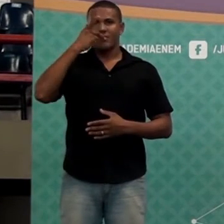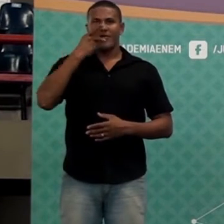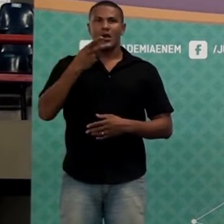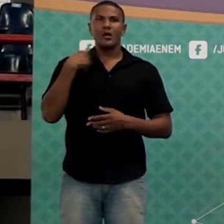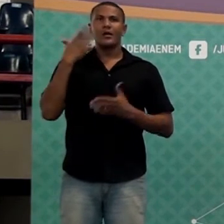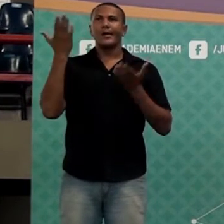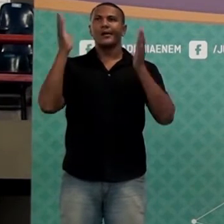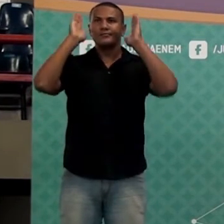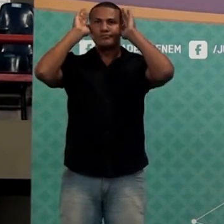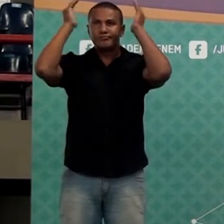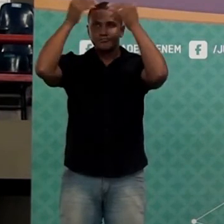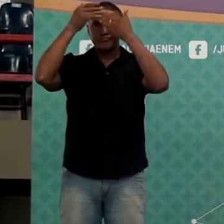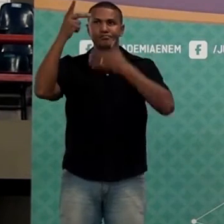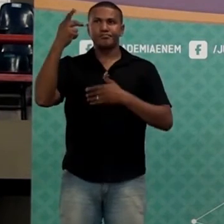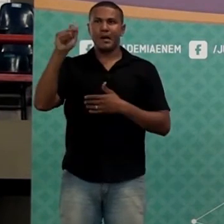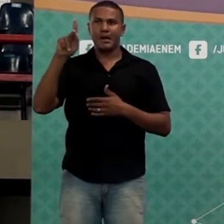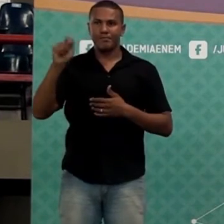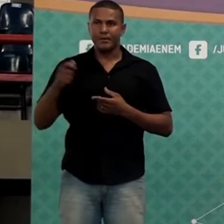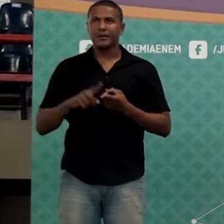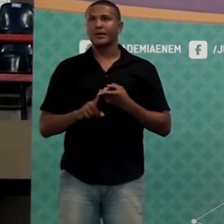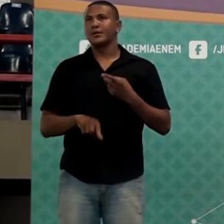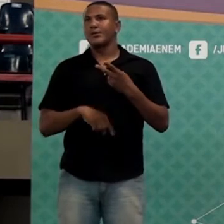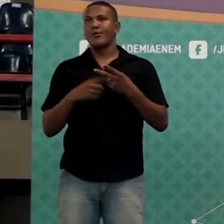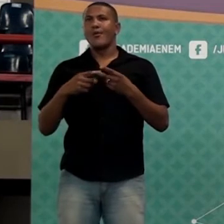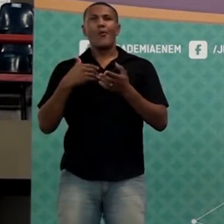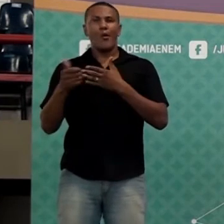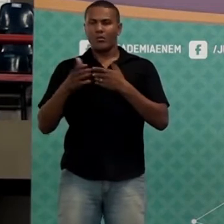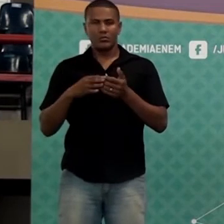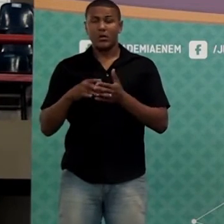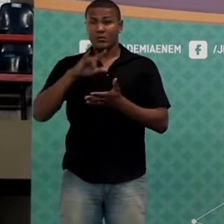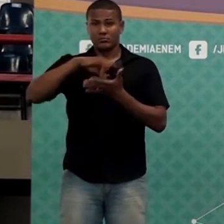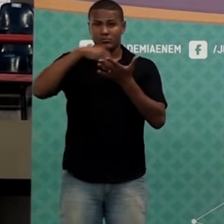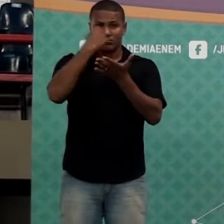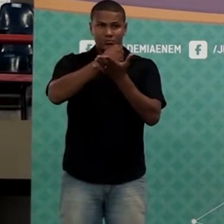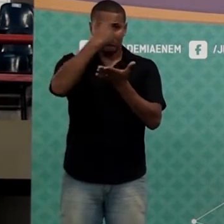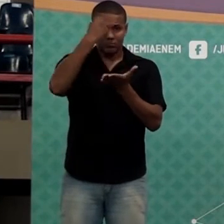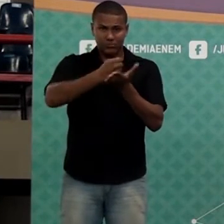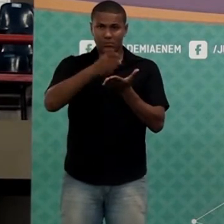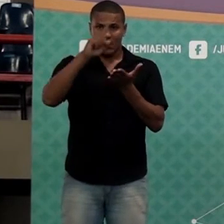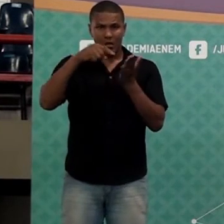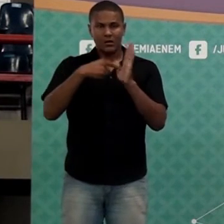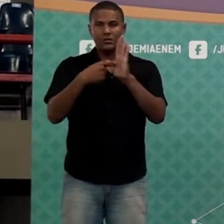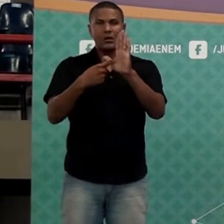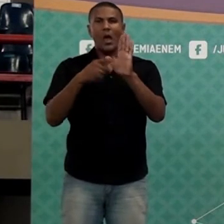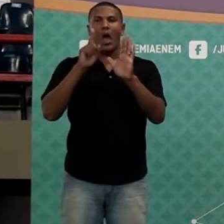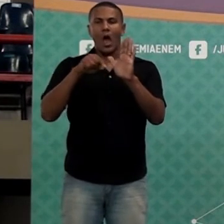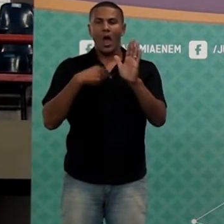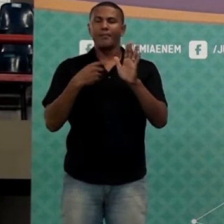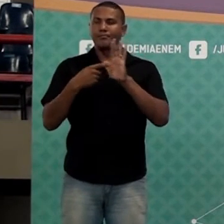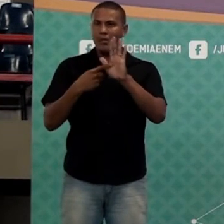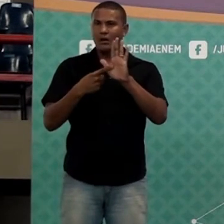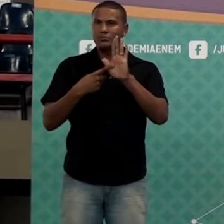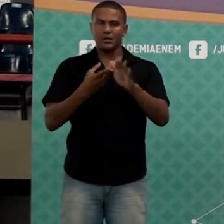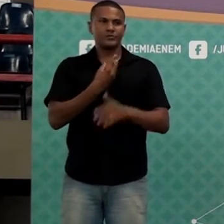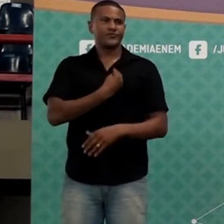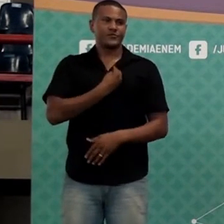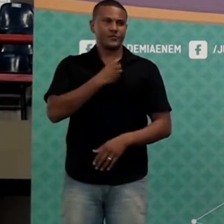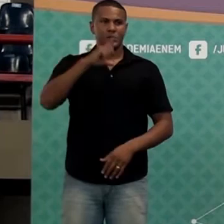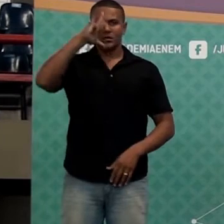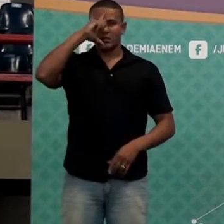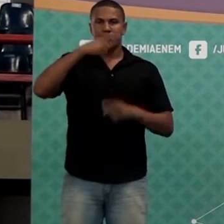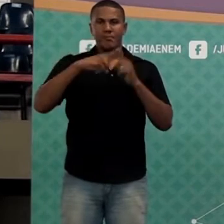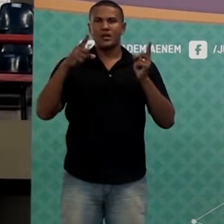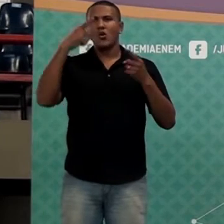Papa, qualquer documento da igreja era escrito, era em latim. Isso mantinha o latim vivo. Mas as pessoas já estavam falando